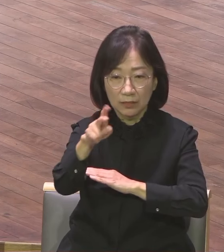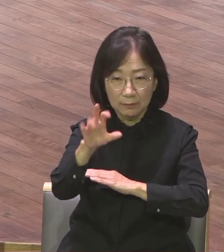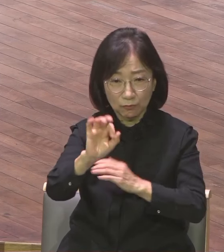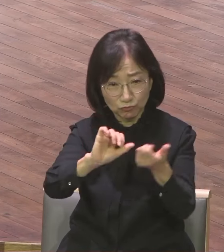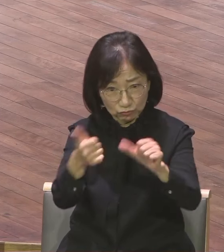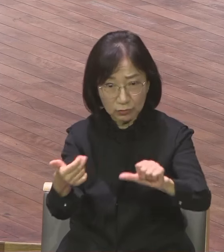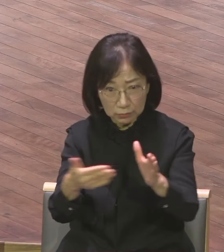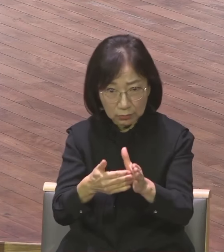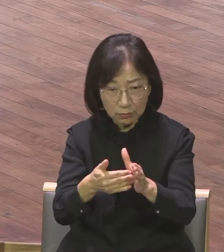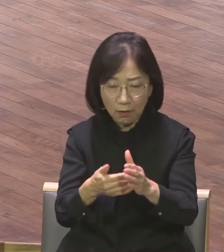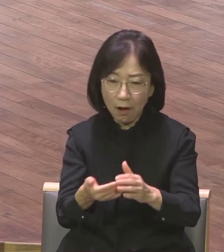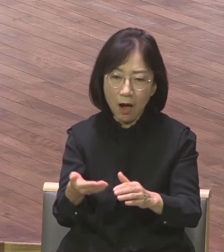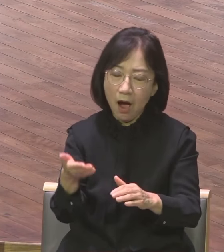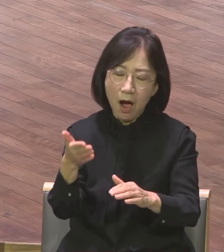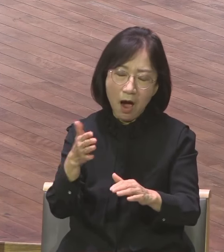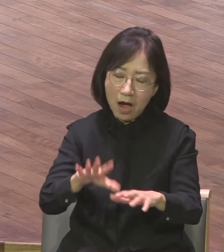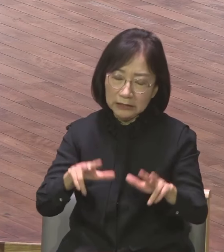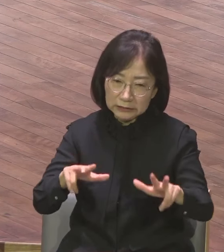막 그냥 말로 막